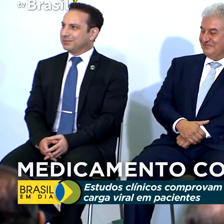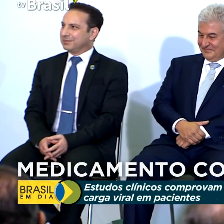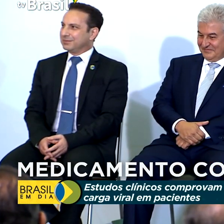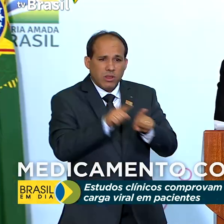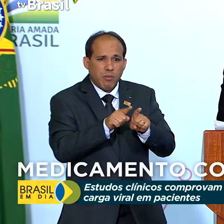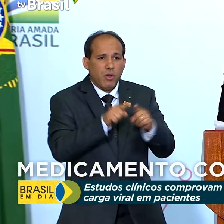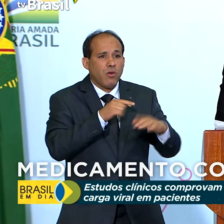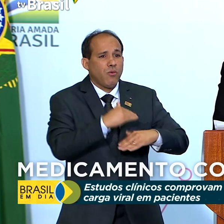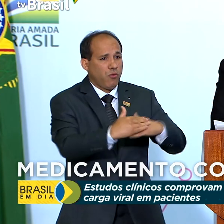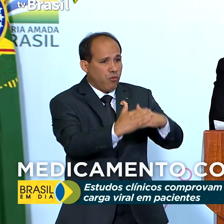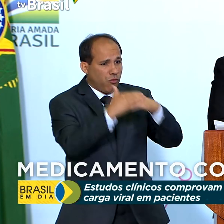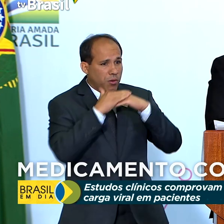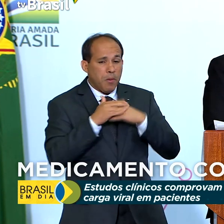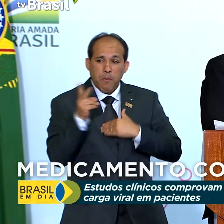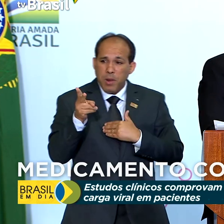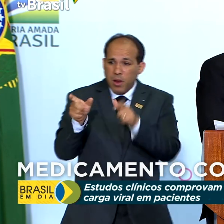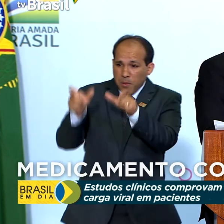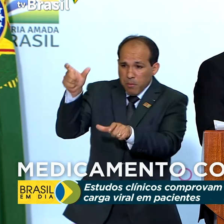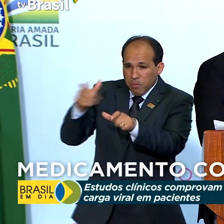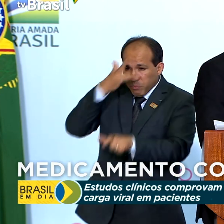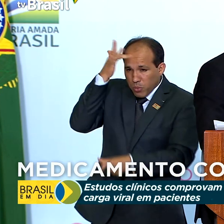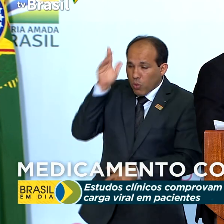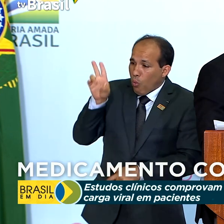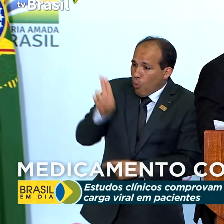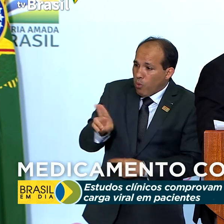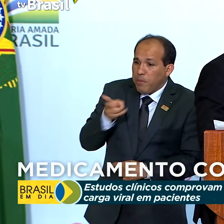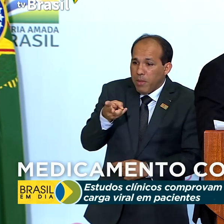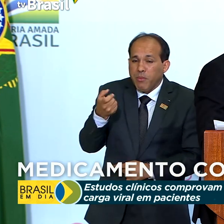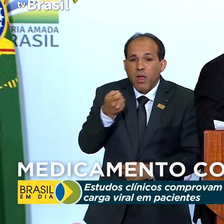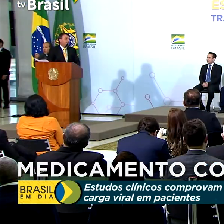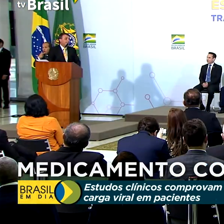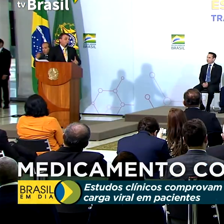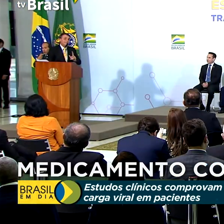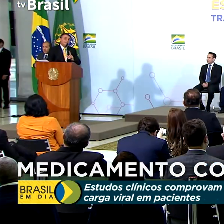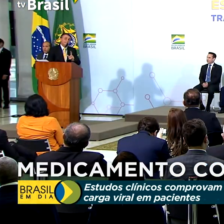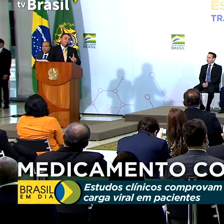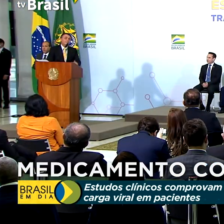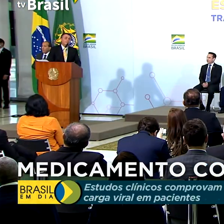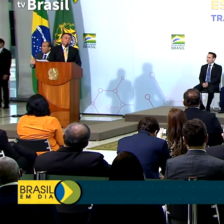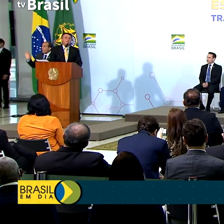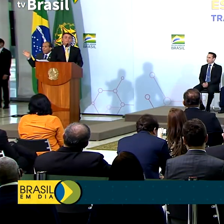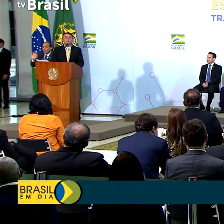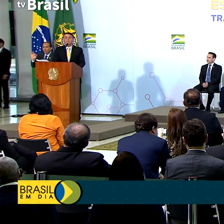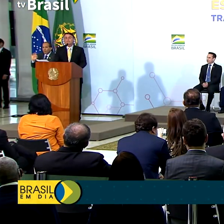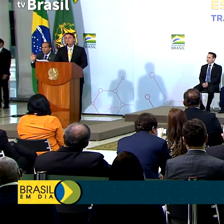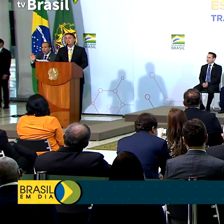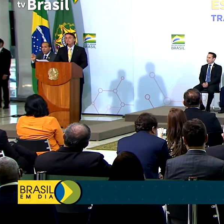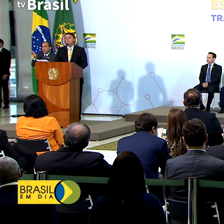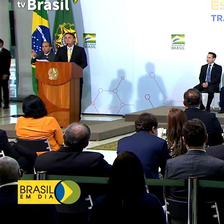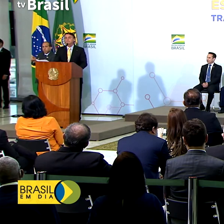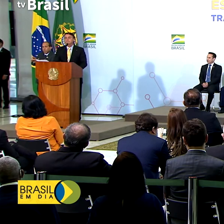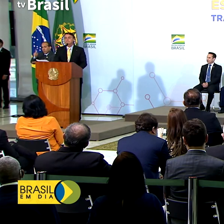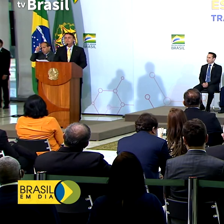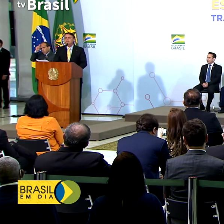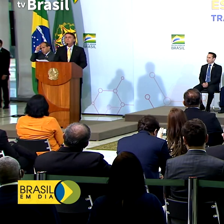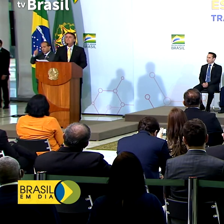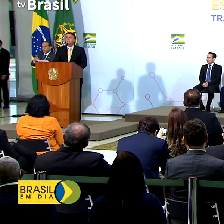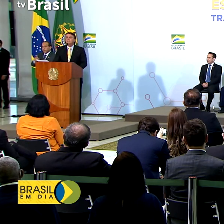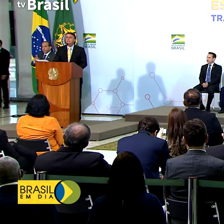diminuía. Dessas pessoas que usaram esse medicamento, nenhuma sequer foi hospitalizada. sequer hospitalizada.